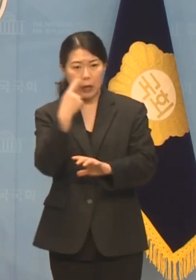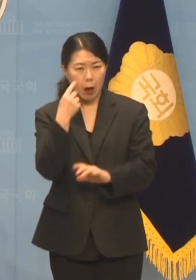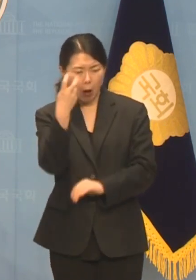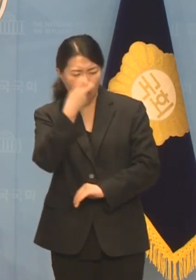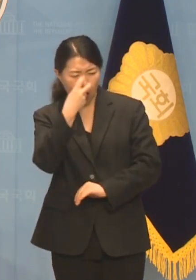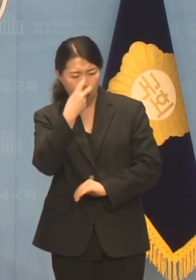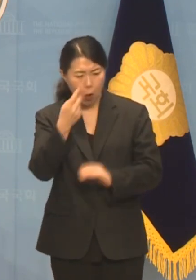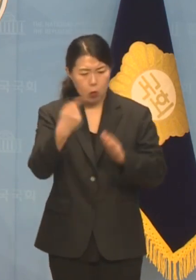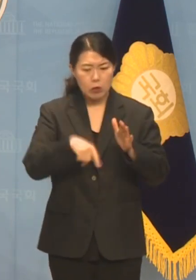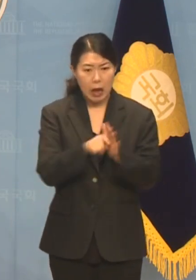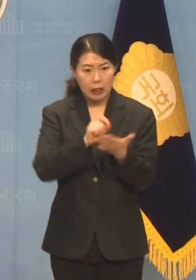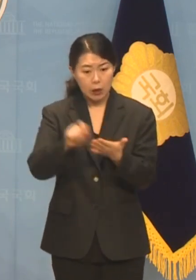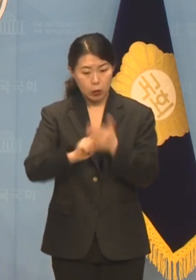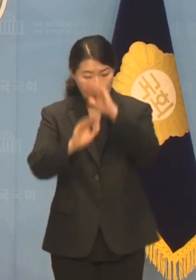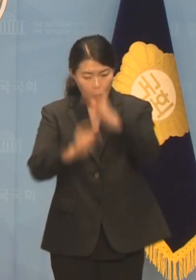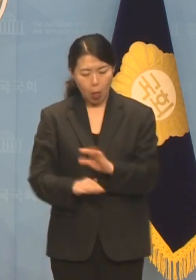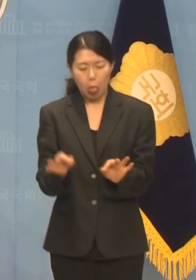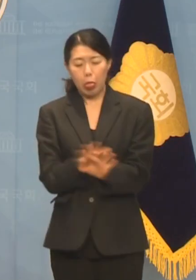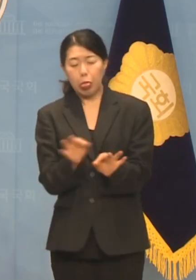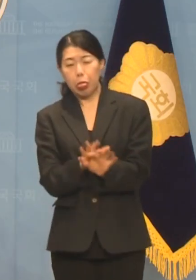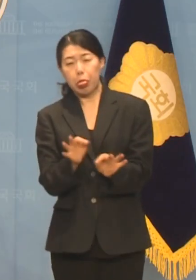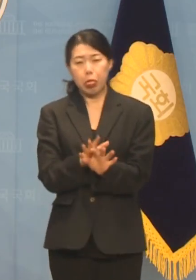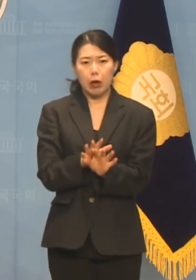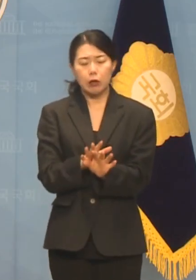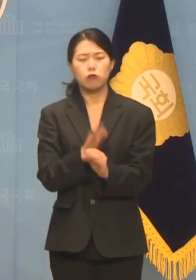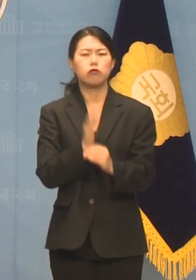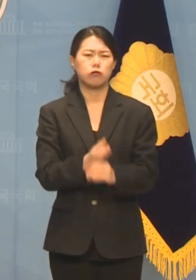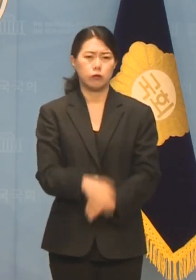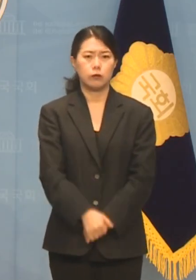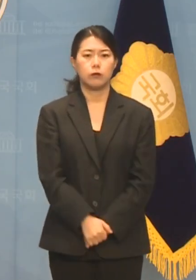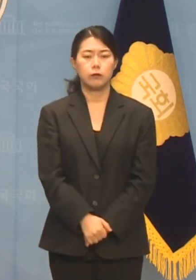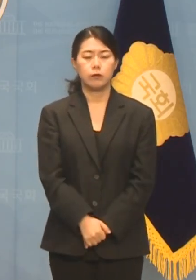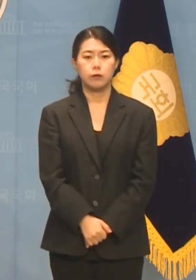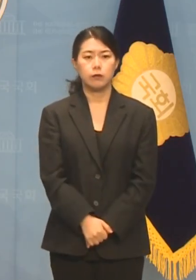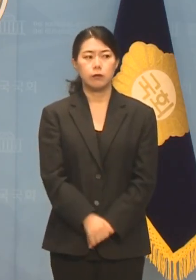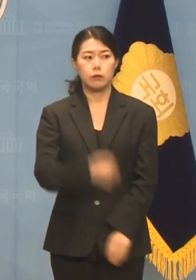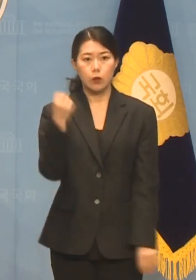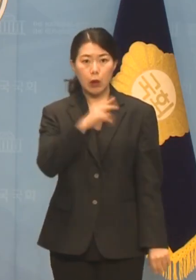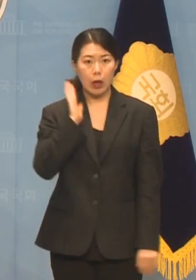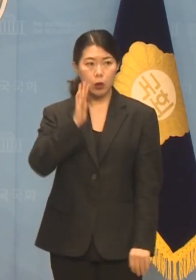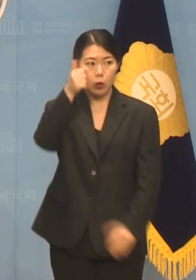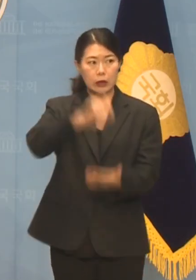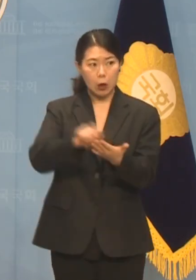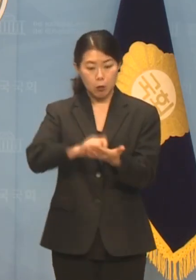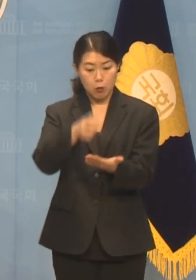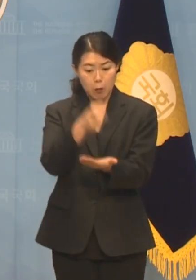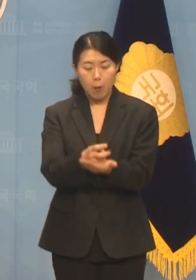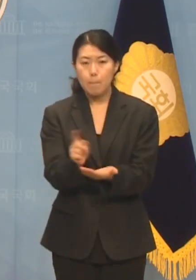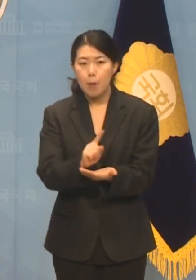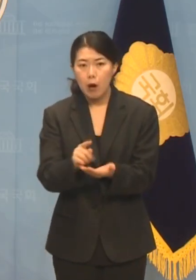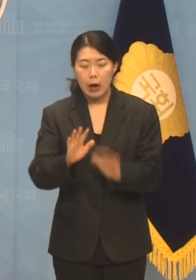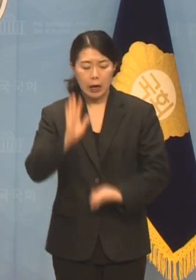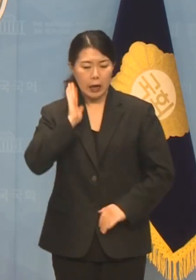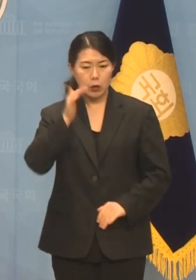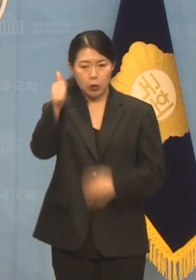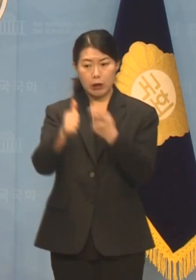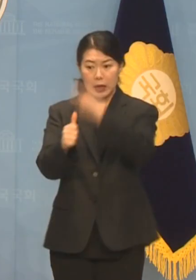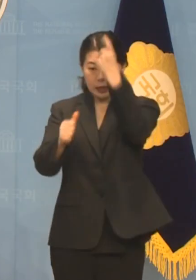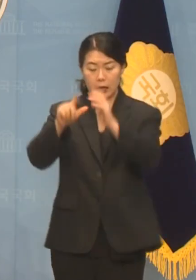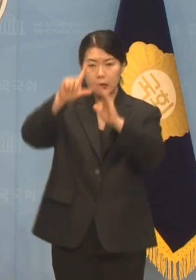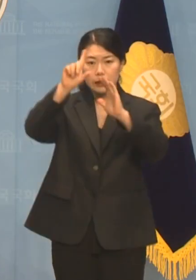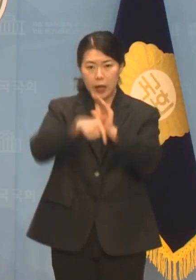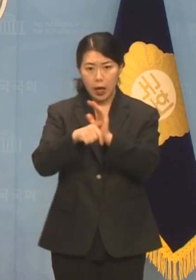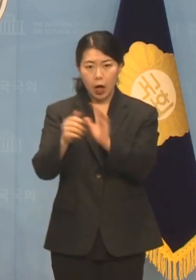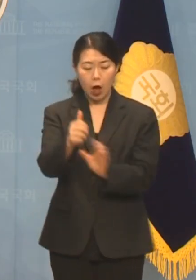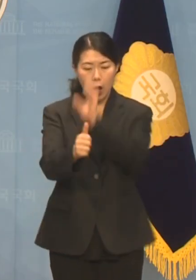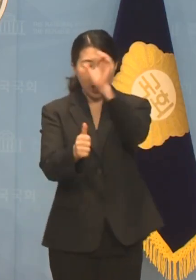여러 기록들을 은폐하려고 하고 있습니다. 또한 대통령 기록물법은 대통령 탄핵 소추 시에 이관